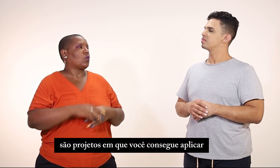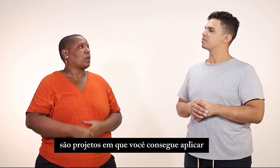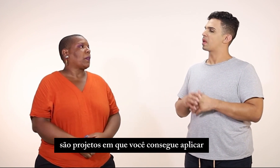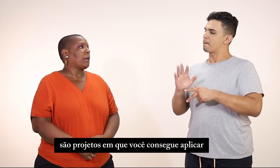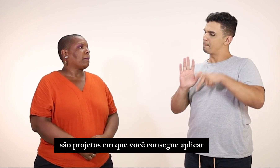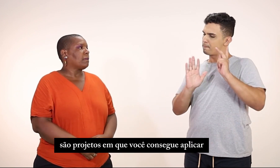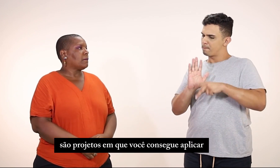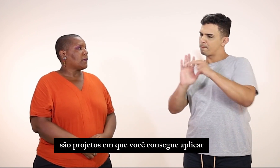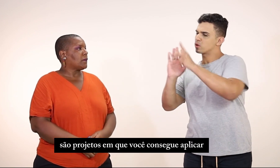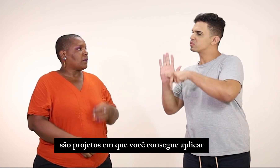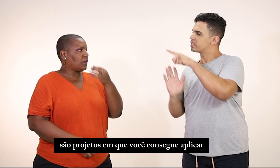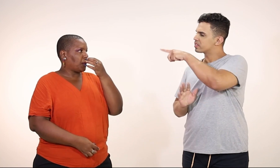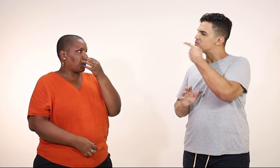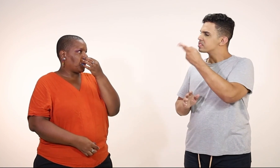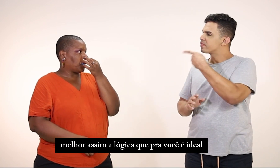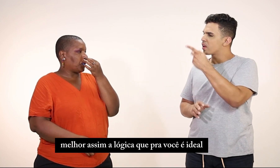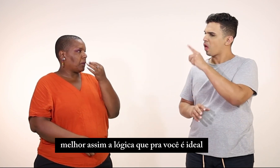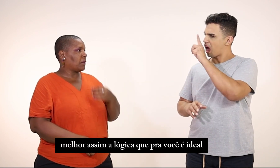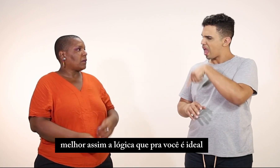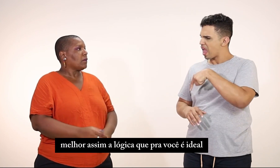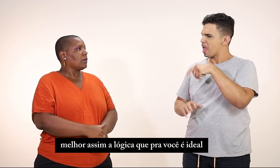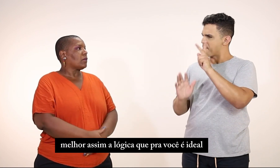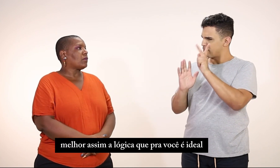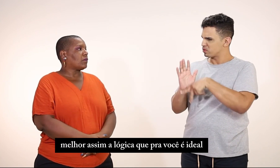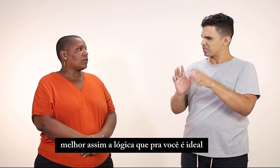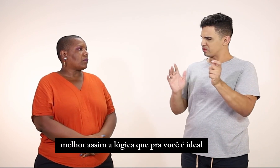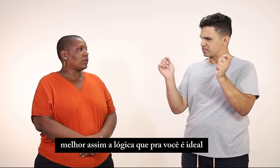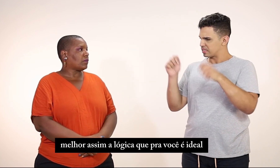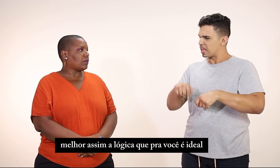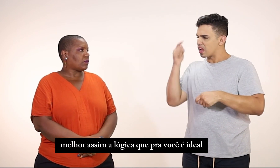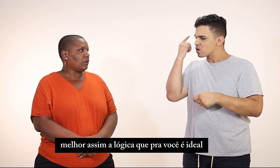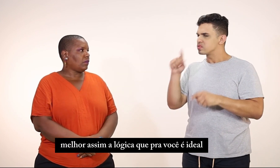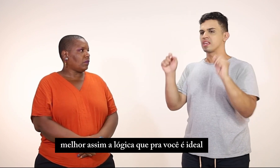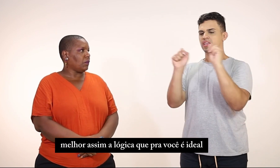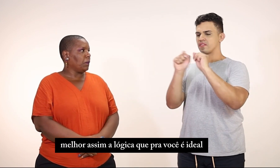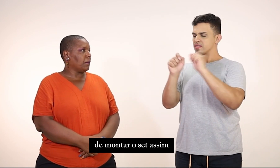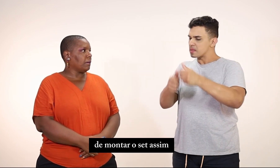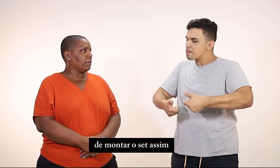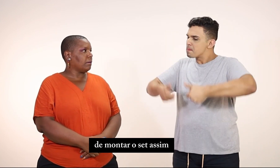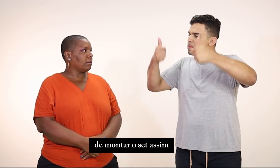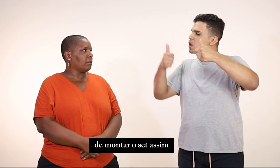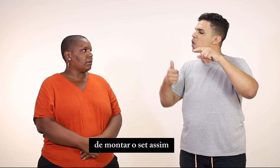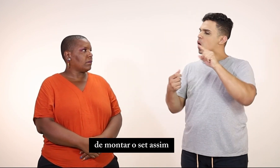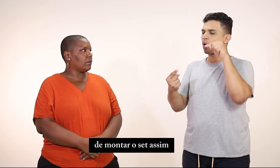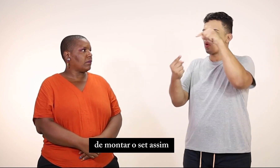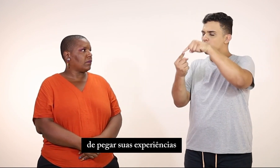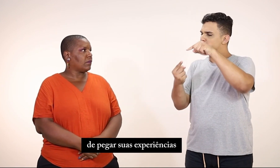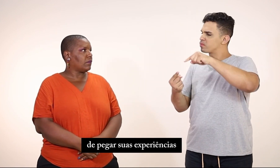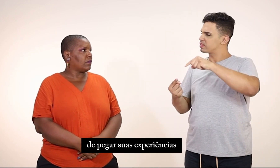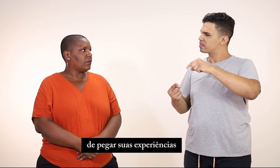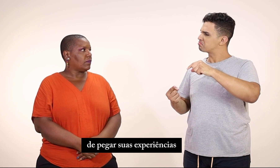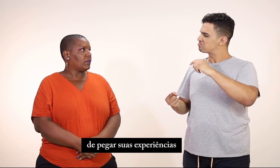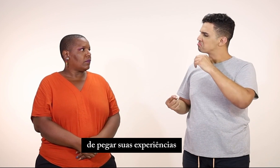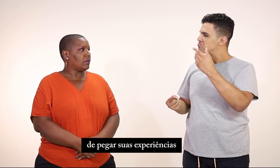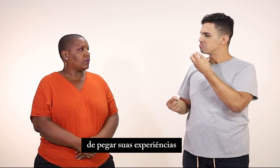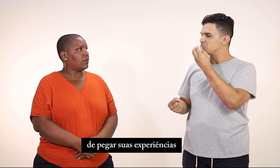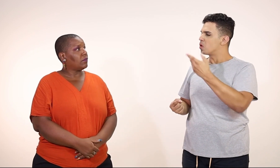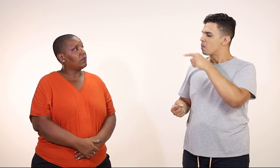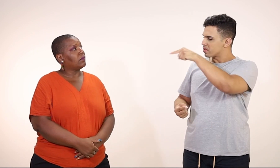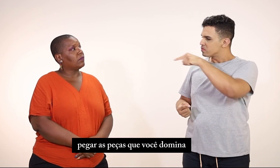você consegue aplicar melhor assim a lógica que para você é ideal de montar o set, assim, de pegar suas experiências,